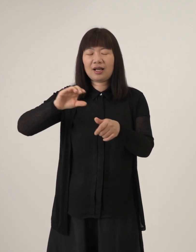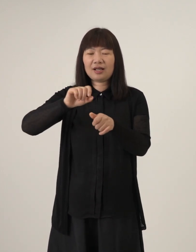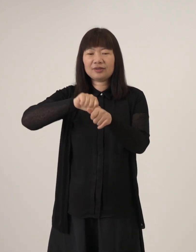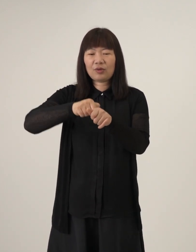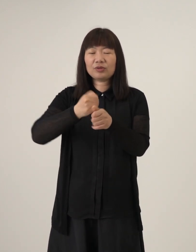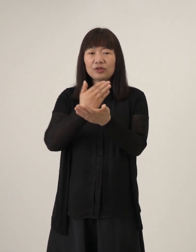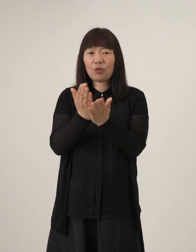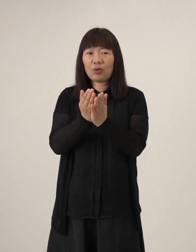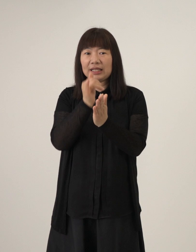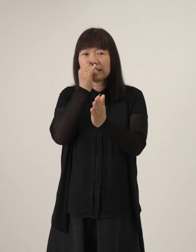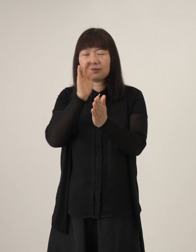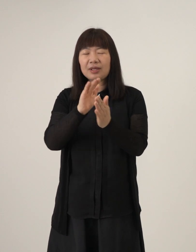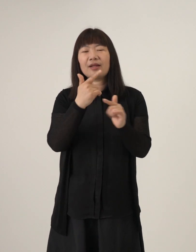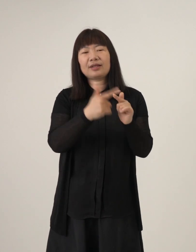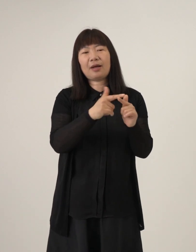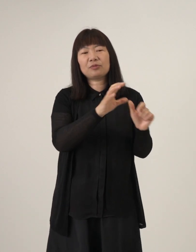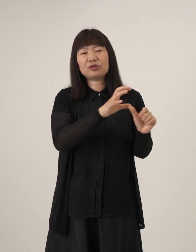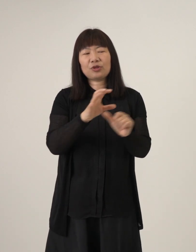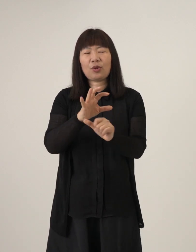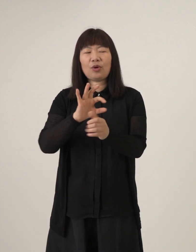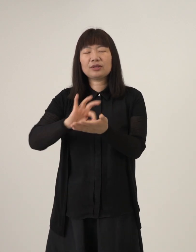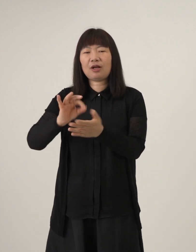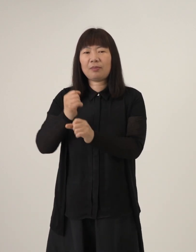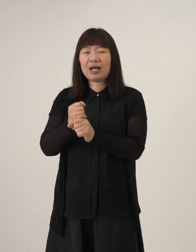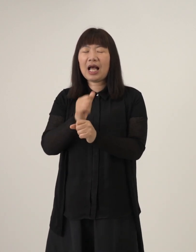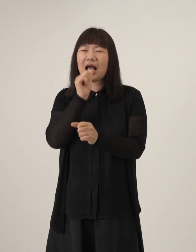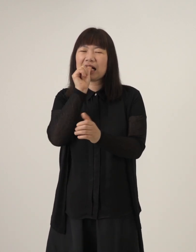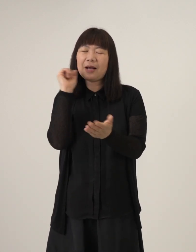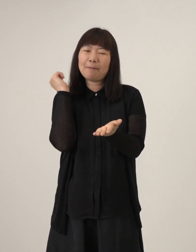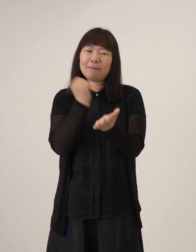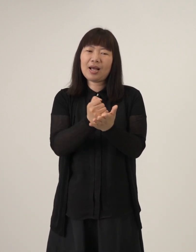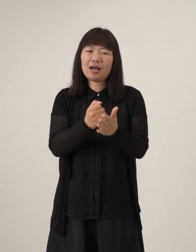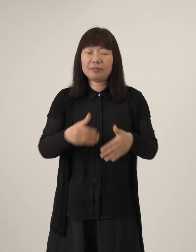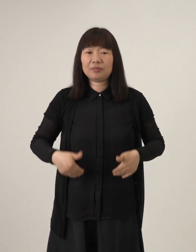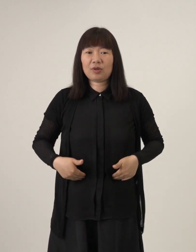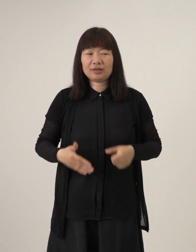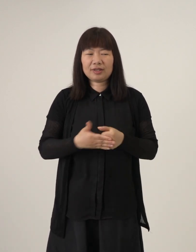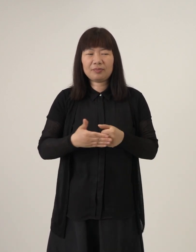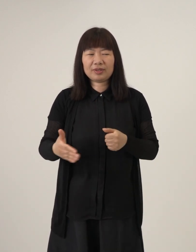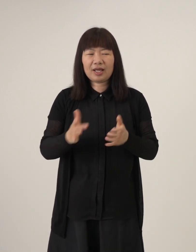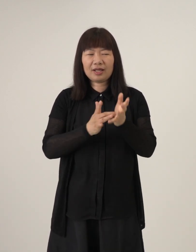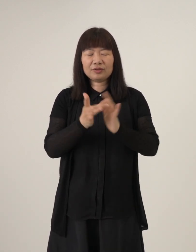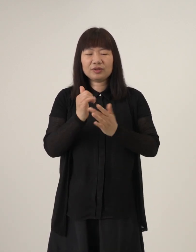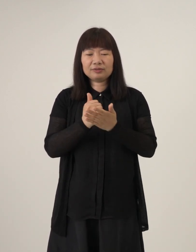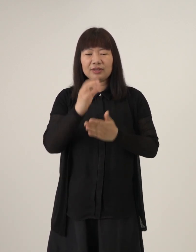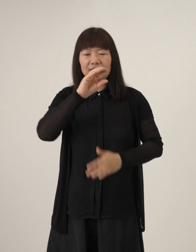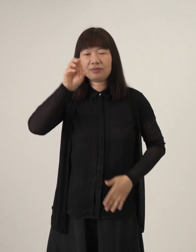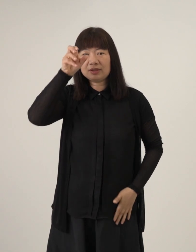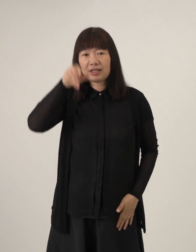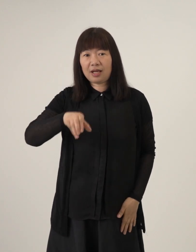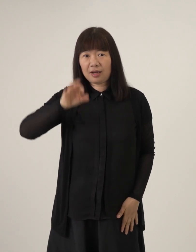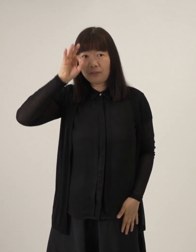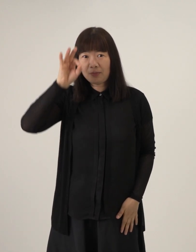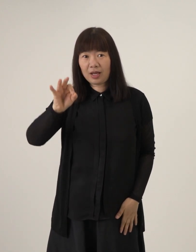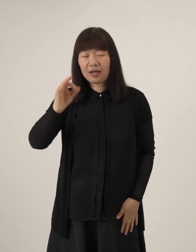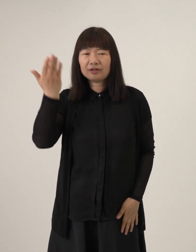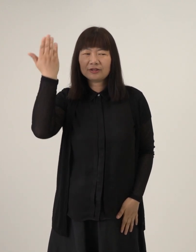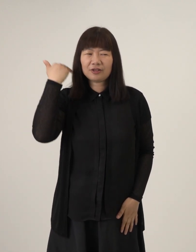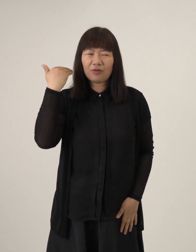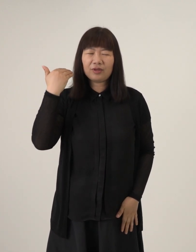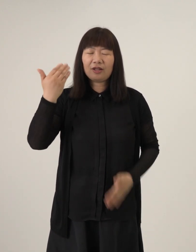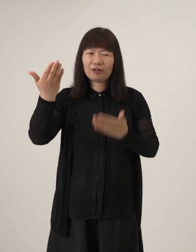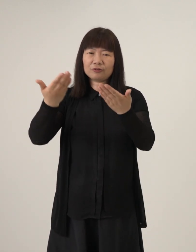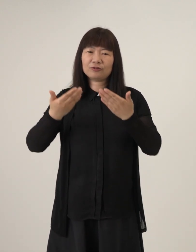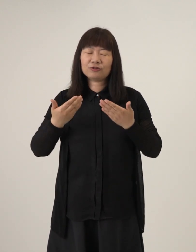주로 소재가 나무죠. 못을 박아야 되니까. 예수님의 십자가는 이제 전에